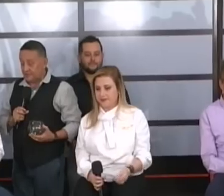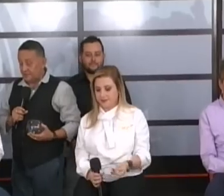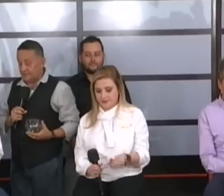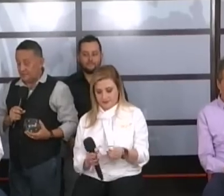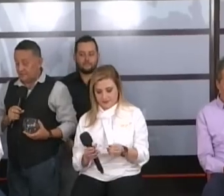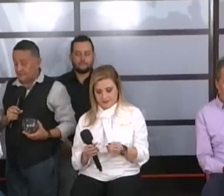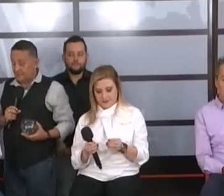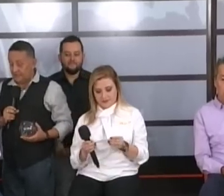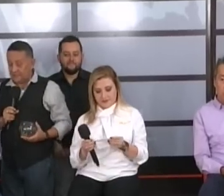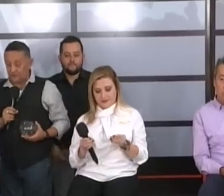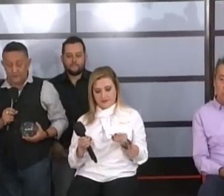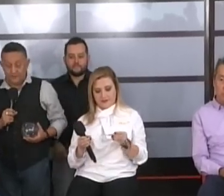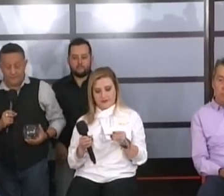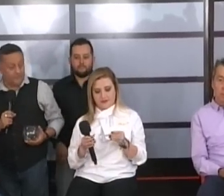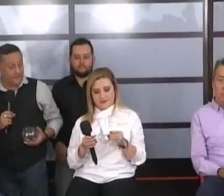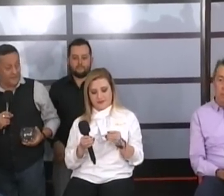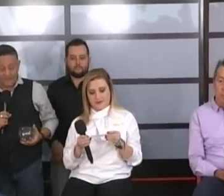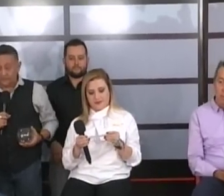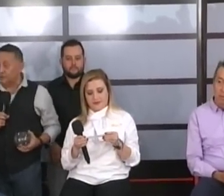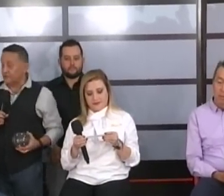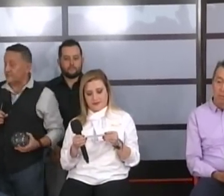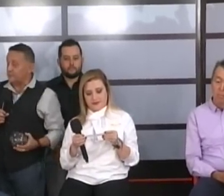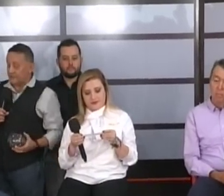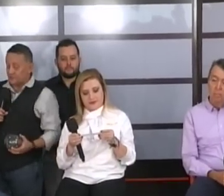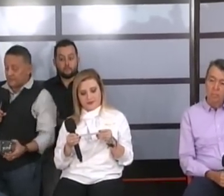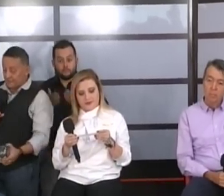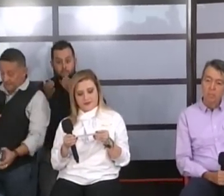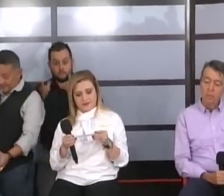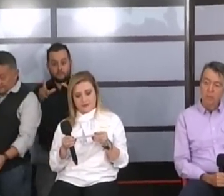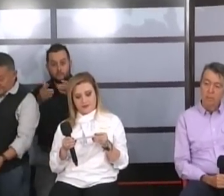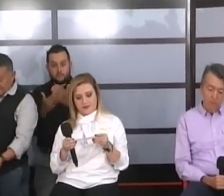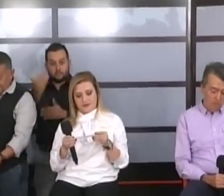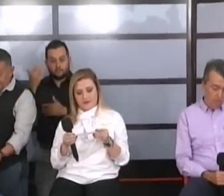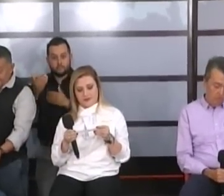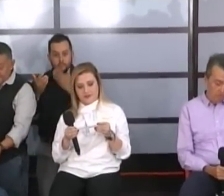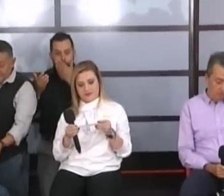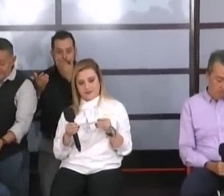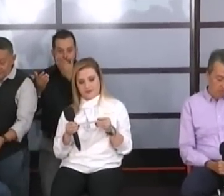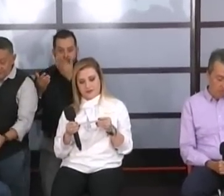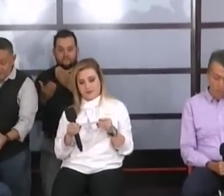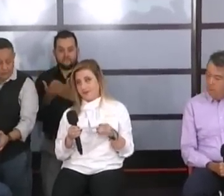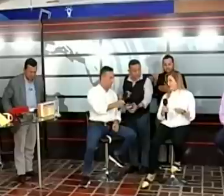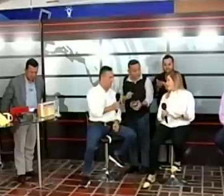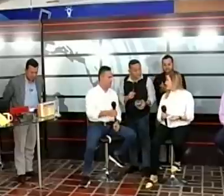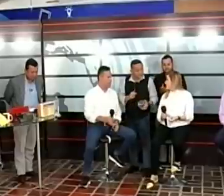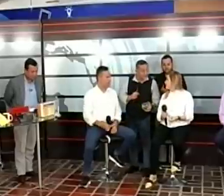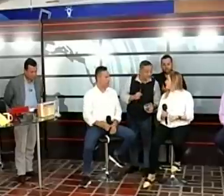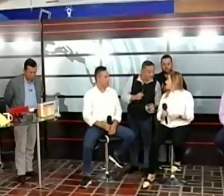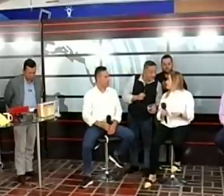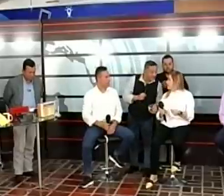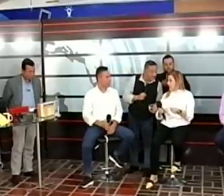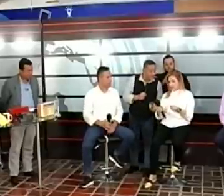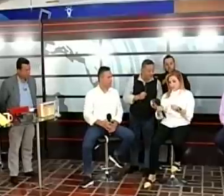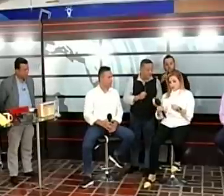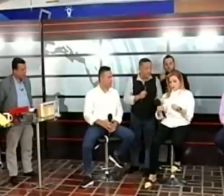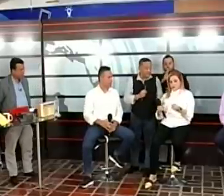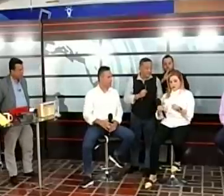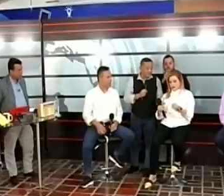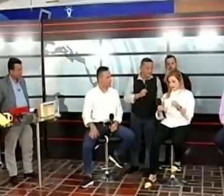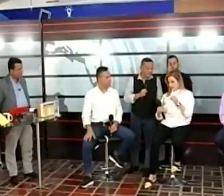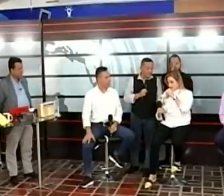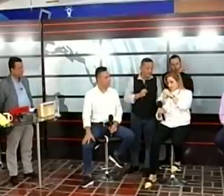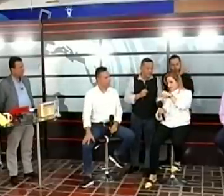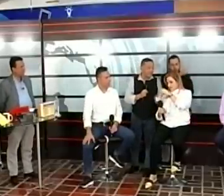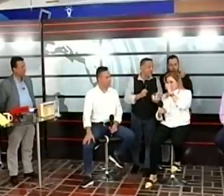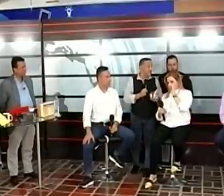¿Sí? Listo. Carolina Samantha. Exacto. Entonces empiece usted, regálemela aquí. Sí. ¿Usted le va a preguntar a quién? A Carlos.